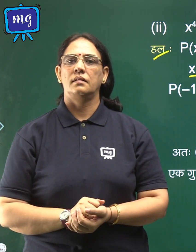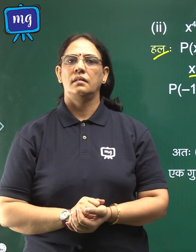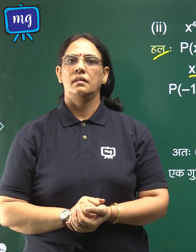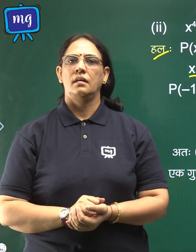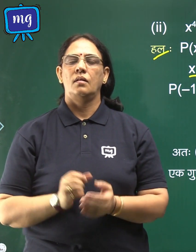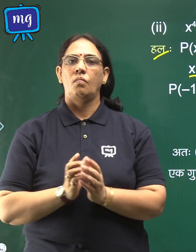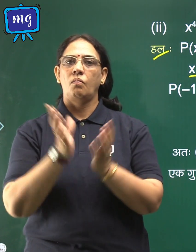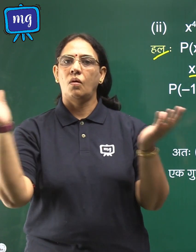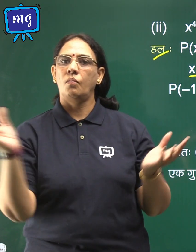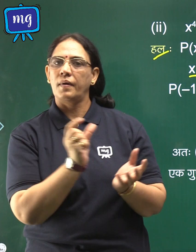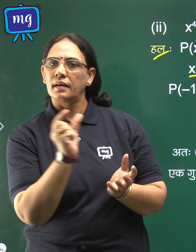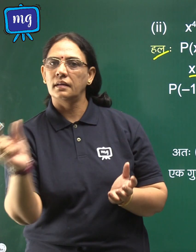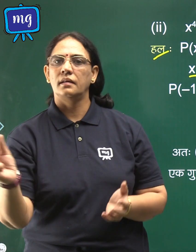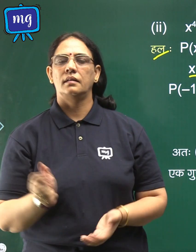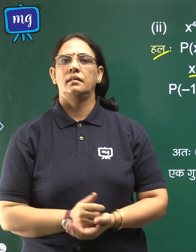बहुपद